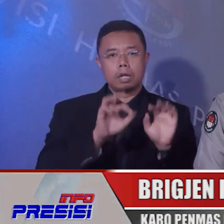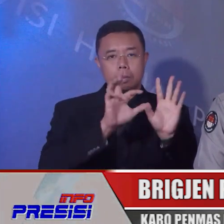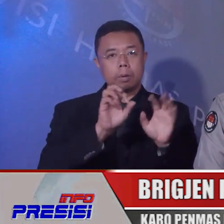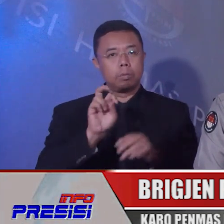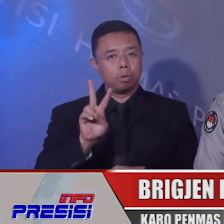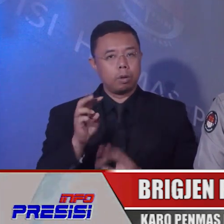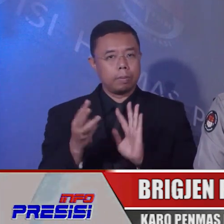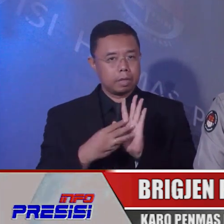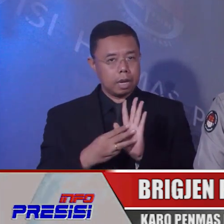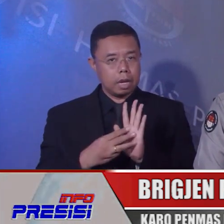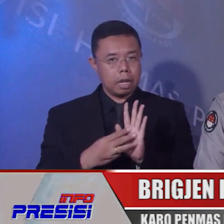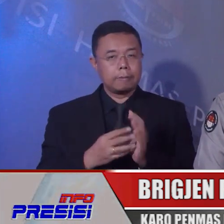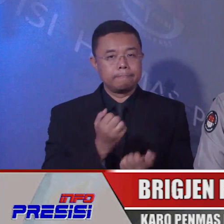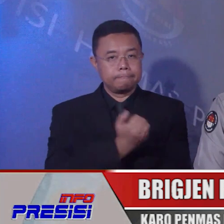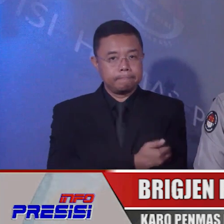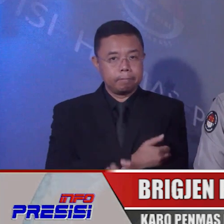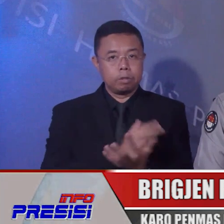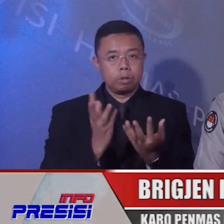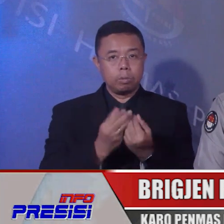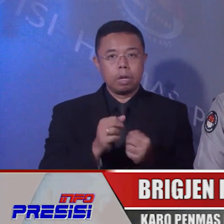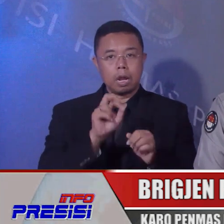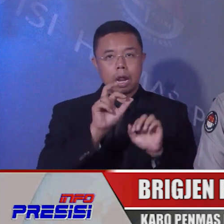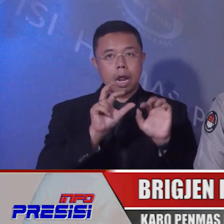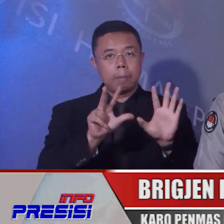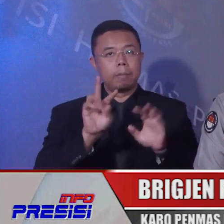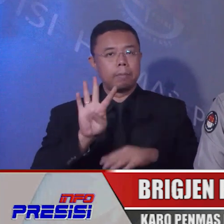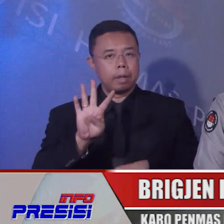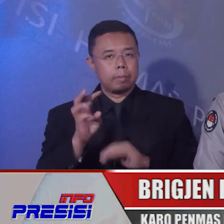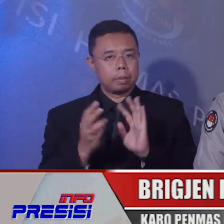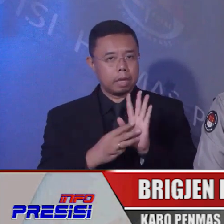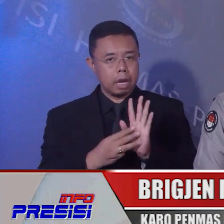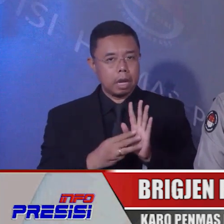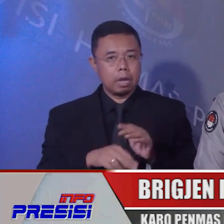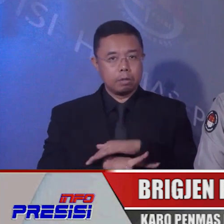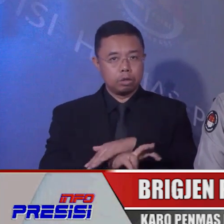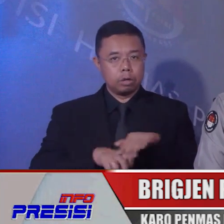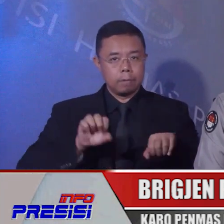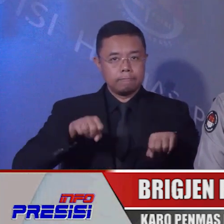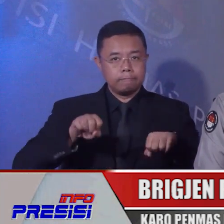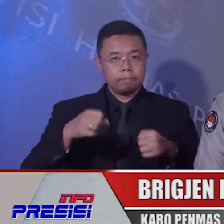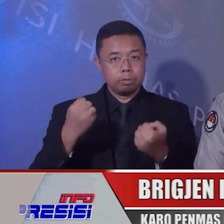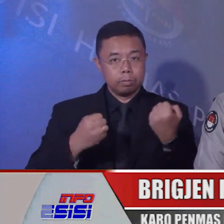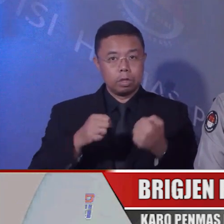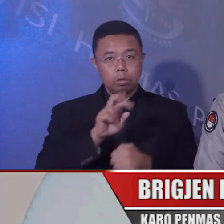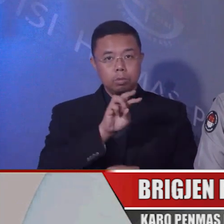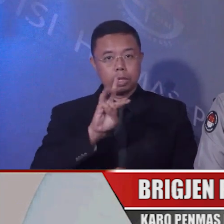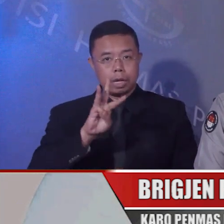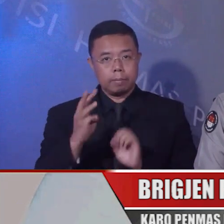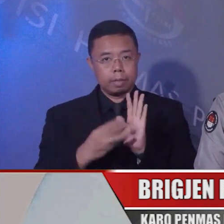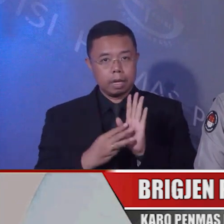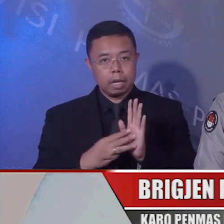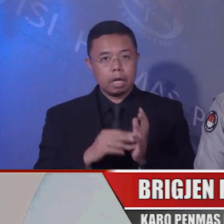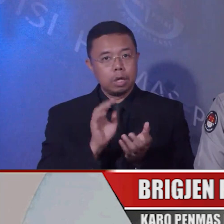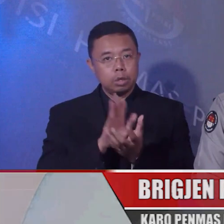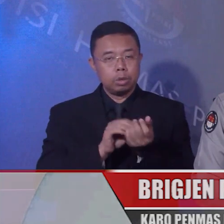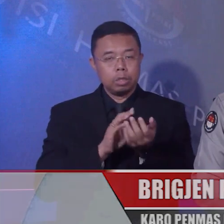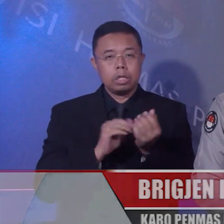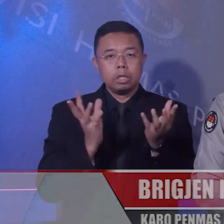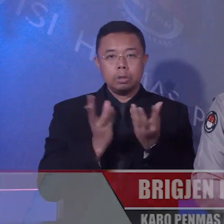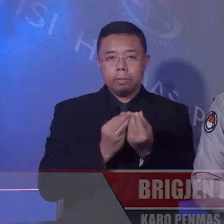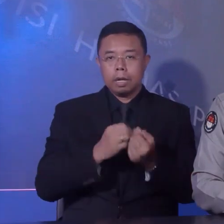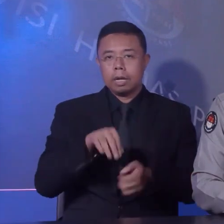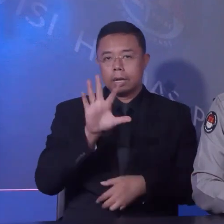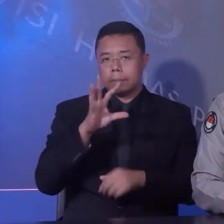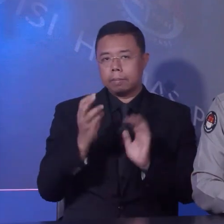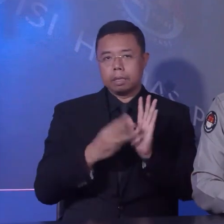92 kasus narkotika sebanyak 84 kasus curanmor sebanyak 23 kasus judi